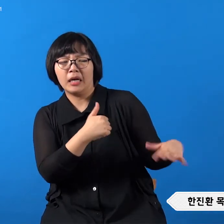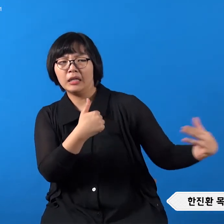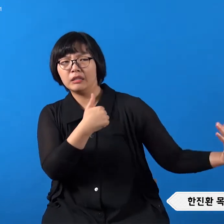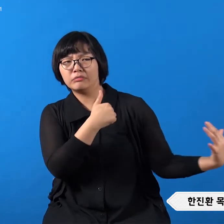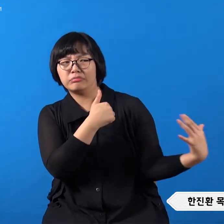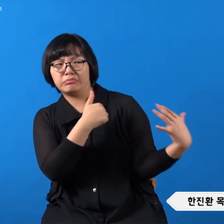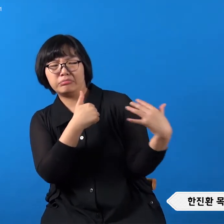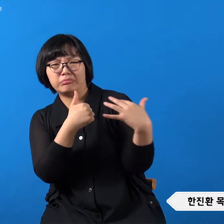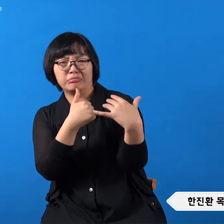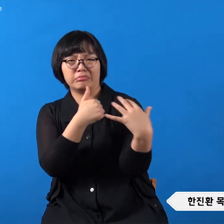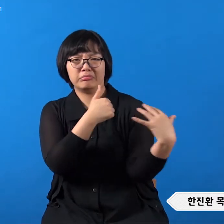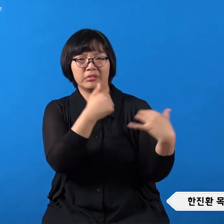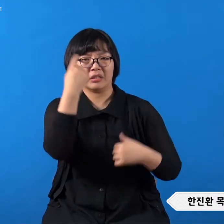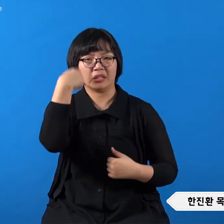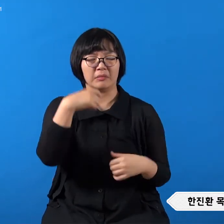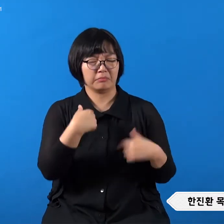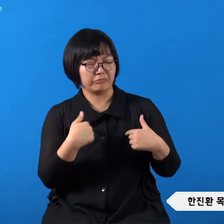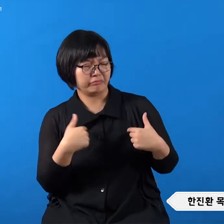불안하고 두렵고 그런 거죠.